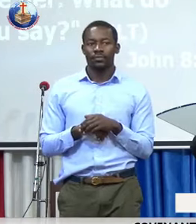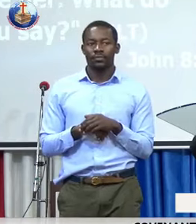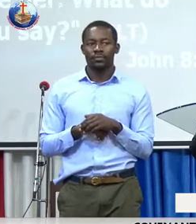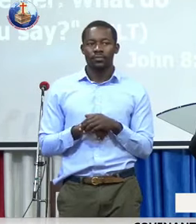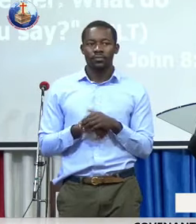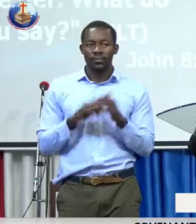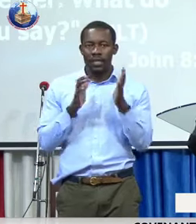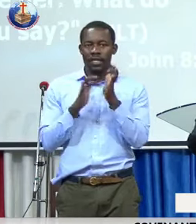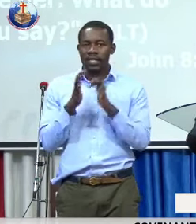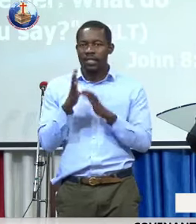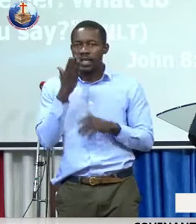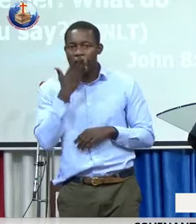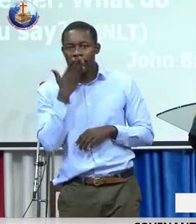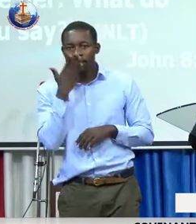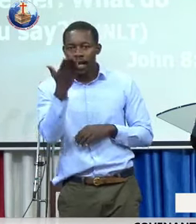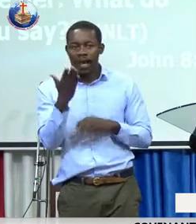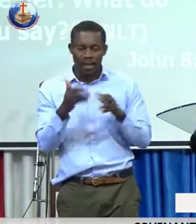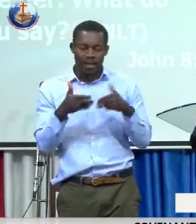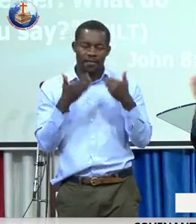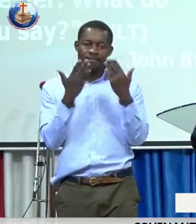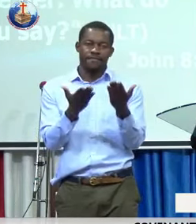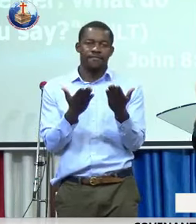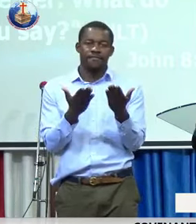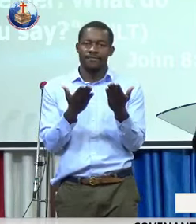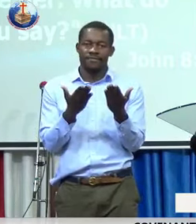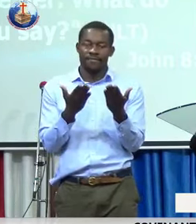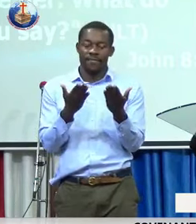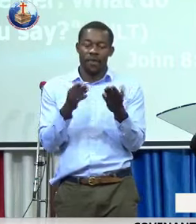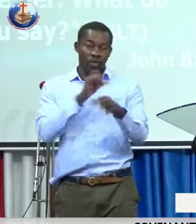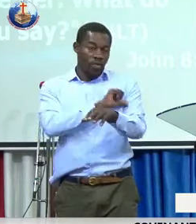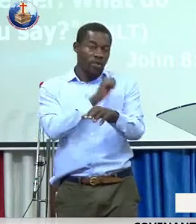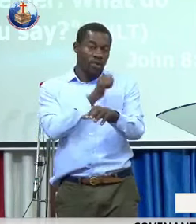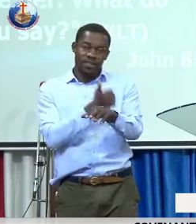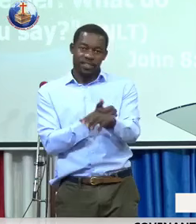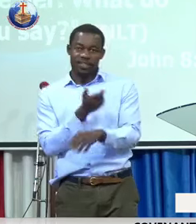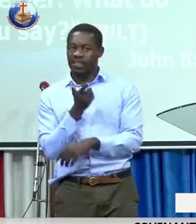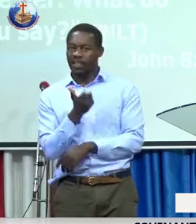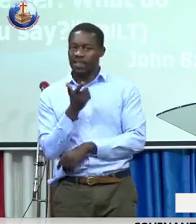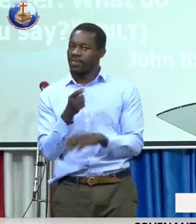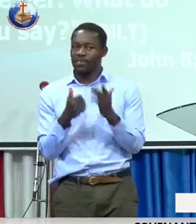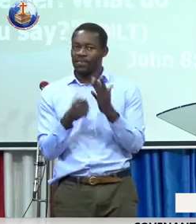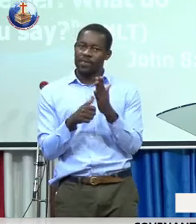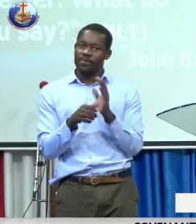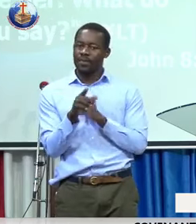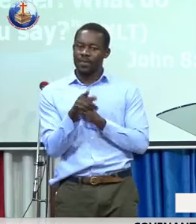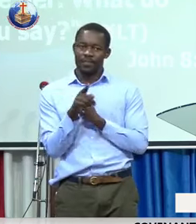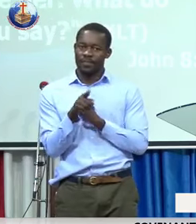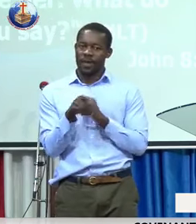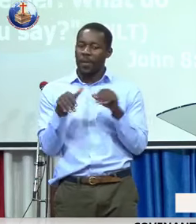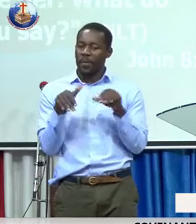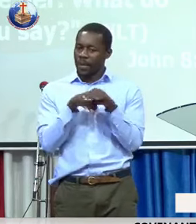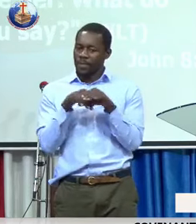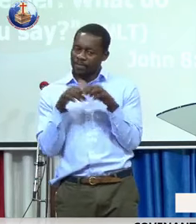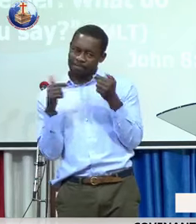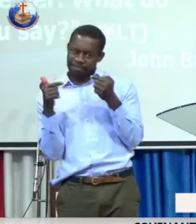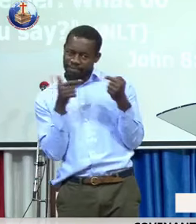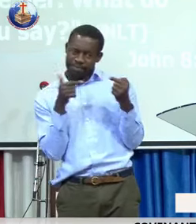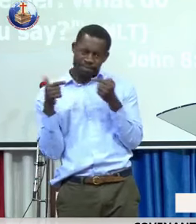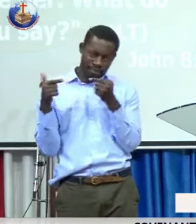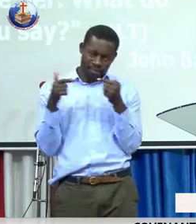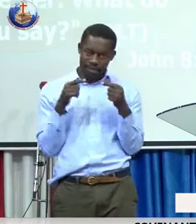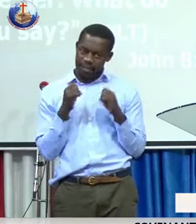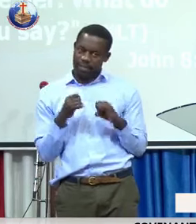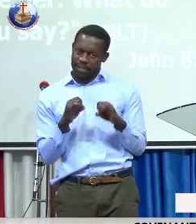direct answer would have pinned him against either authority. Kwa hivyo iwapo Yesu angelitoa jibu la moja kwa moja, basi lingemweka